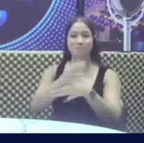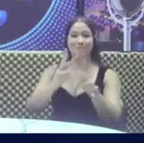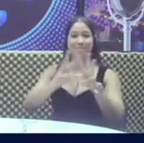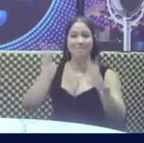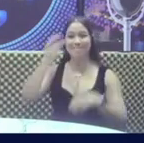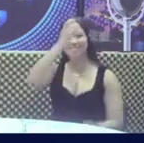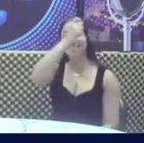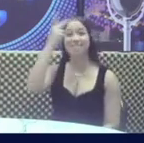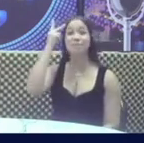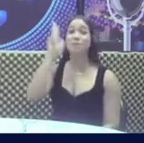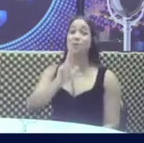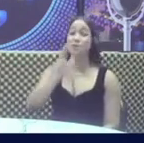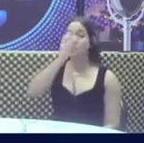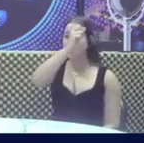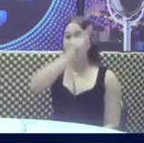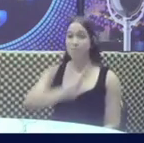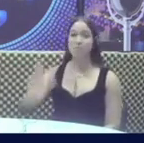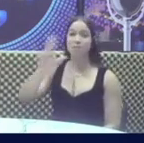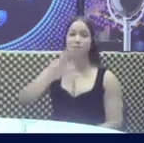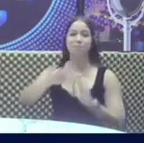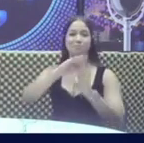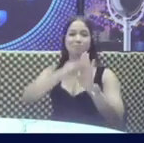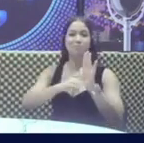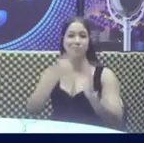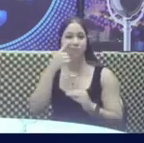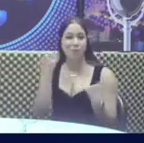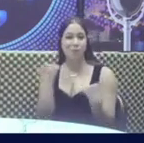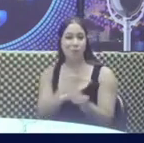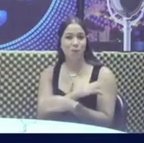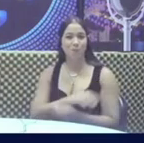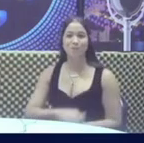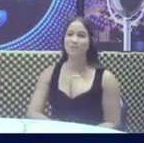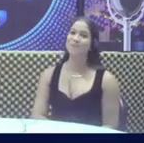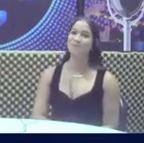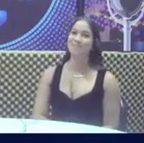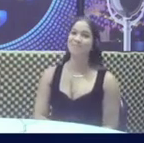da Prefeitura de Uberlândia e confira a programação completa.